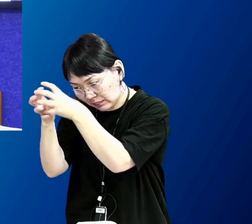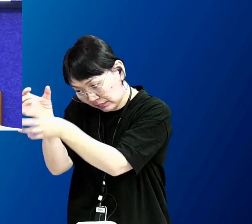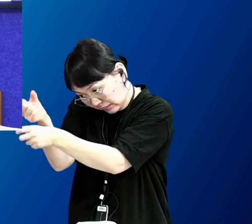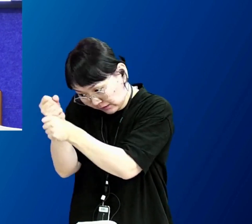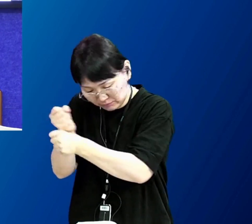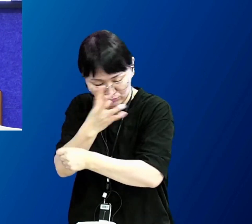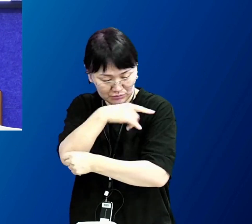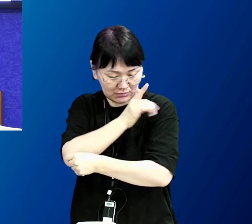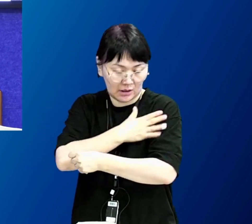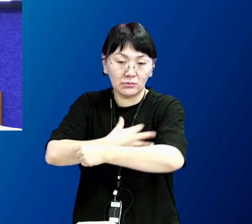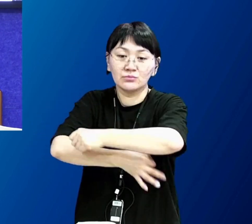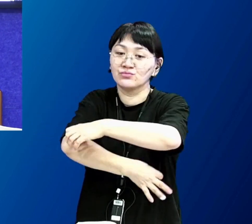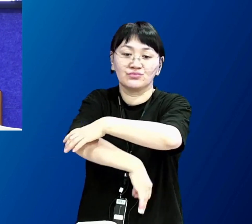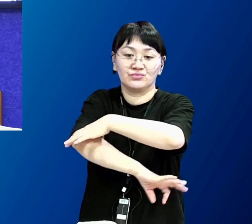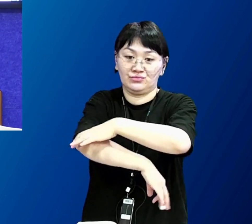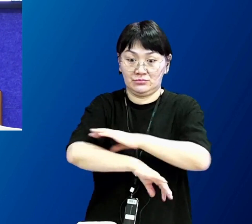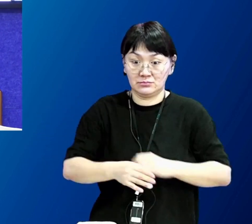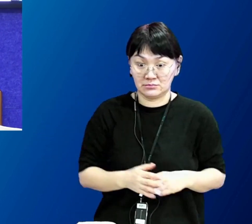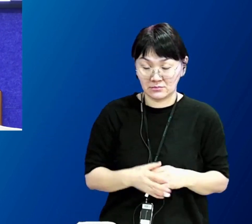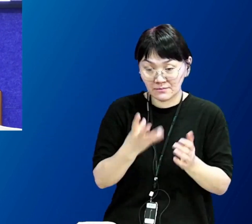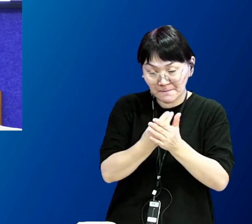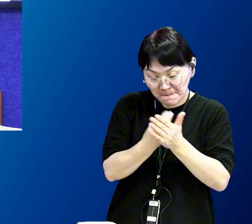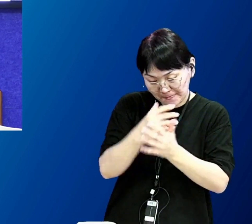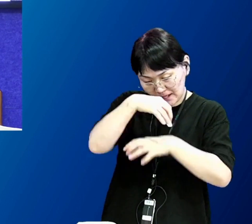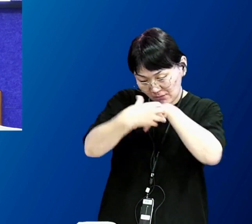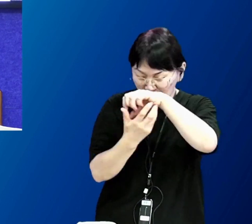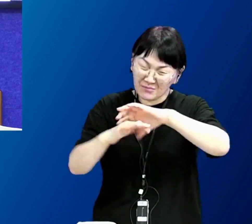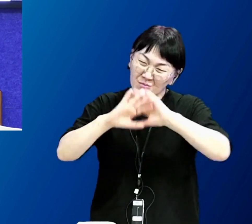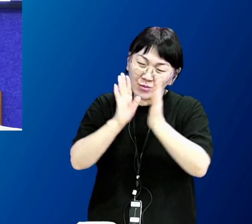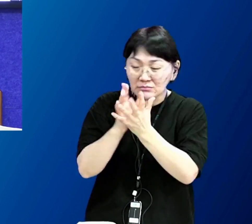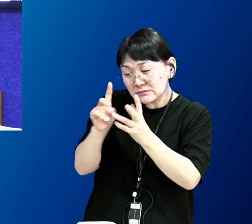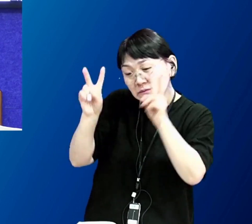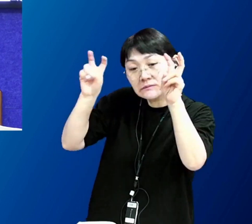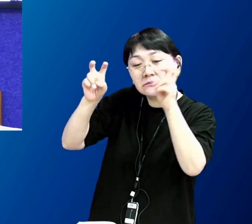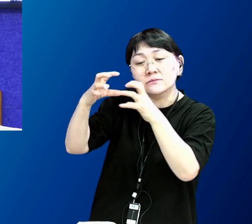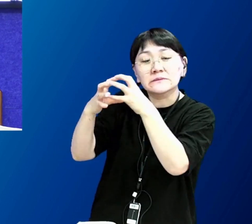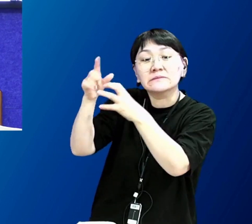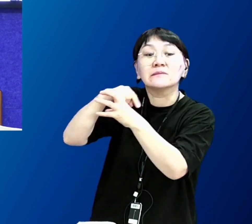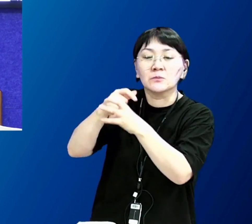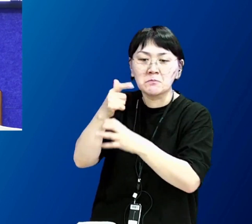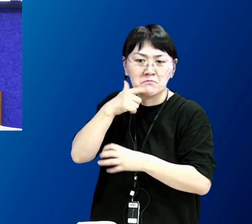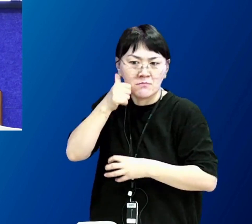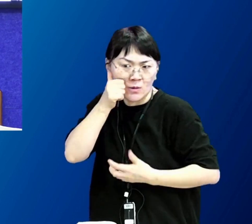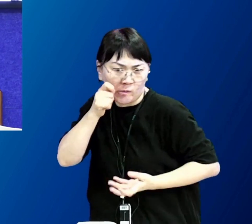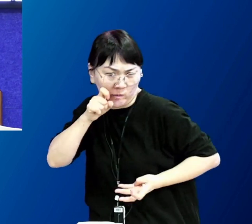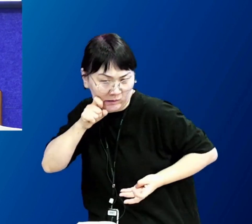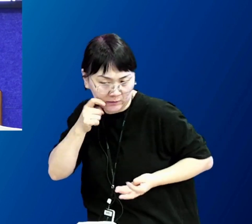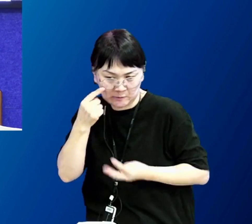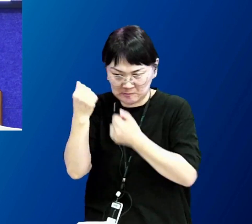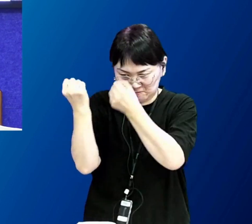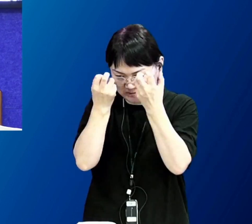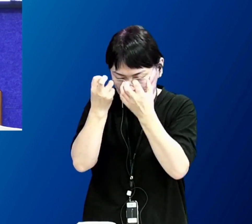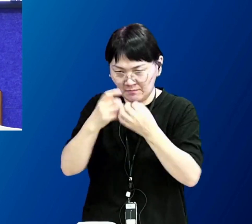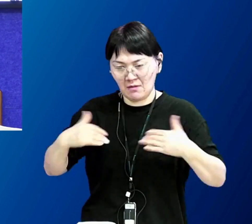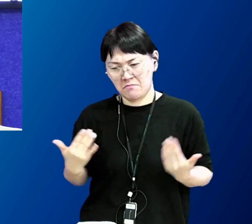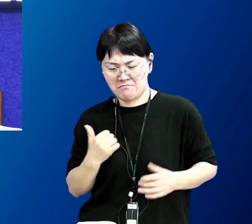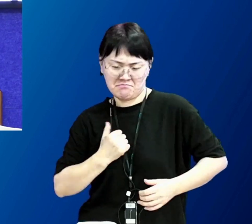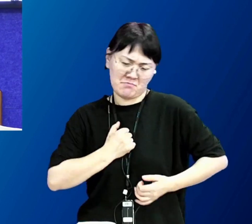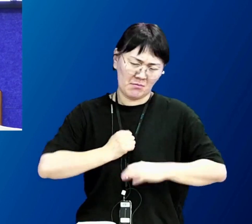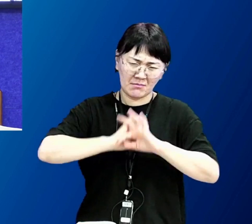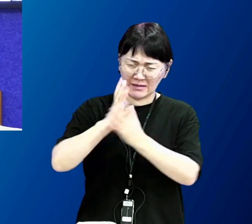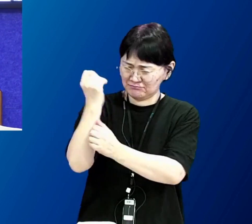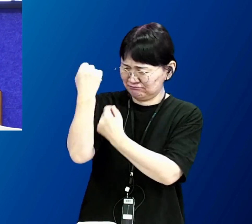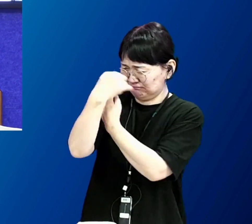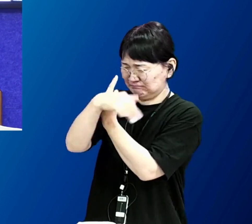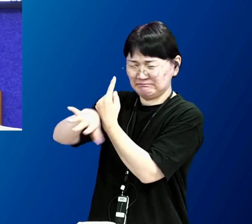Тэгнгээ энэ нь хорвадага бүхий л зүс махвадын хүсэлд ачаал, нүдний хүсэлд ачаал, амьдралын бардамнал